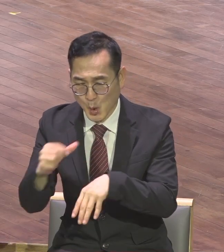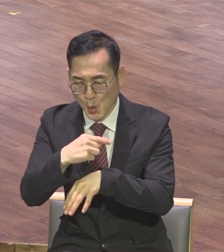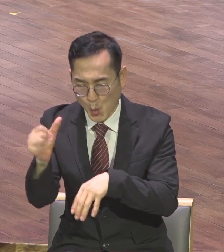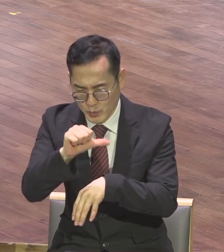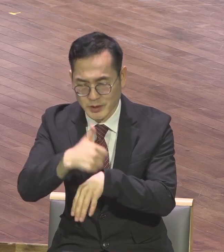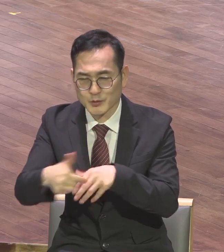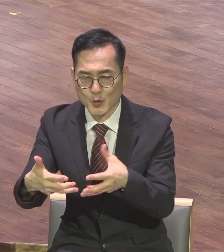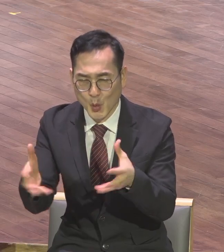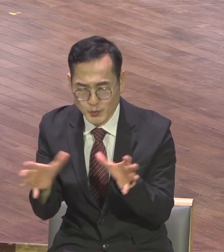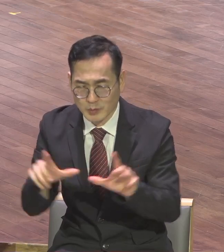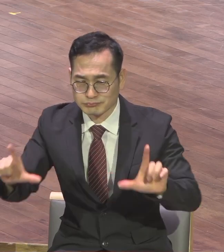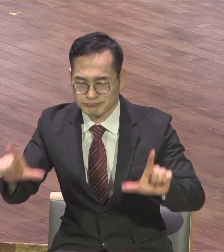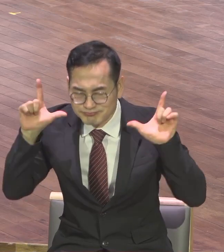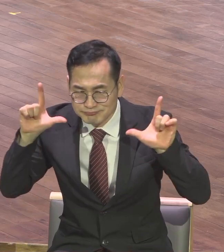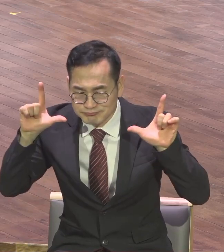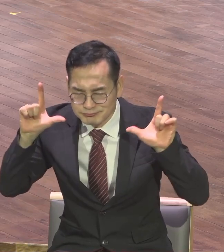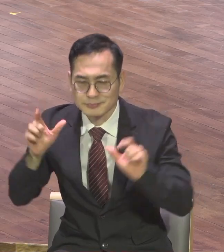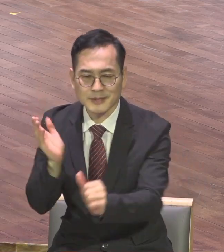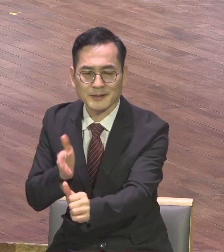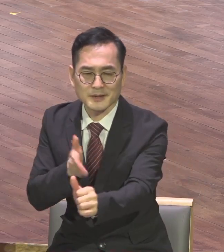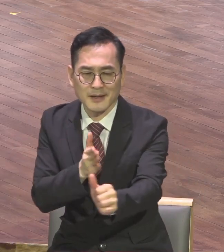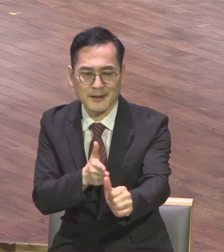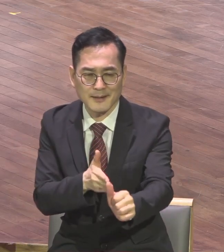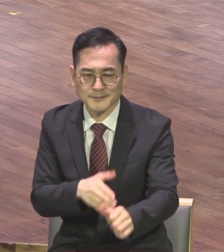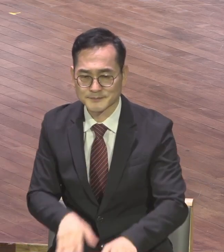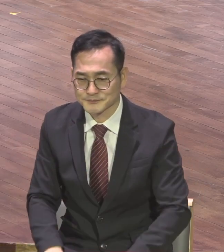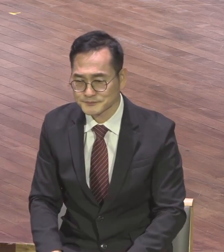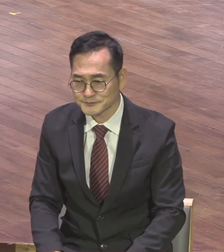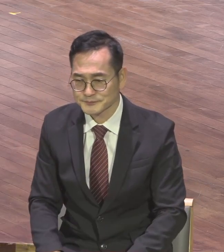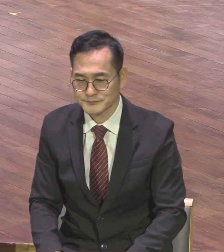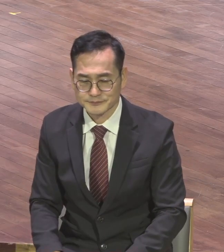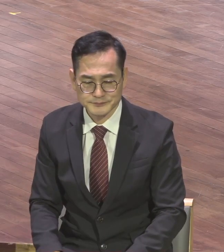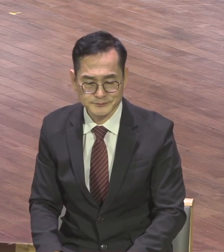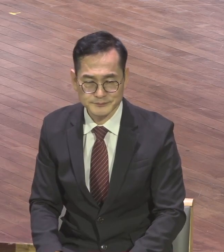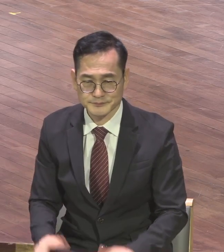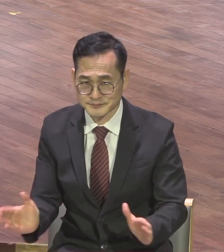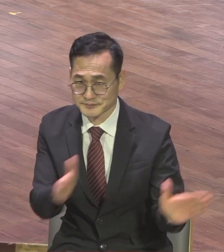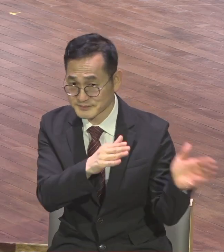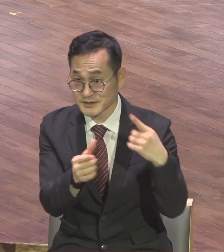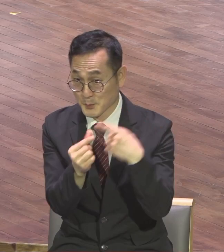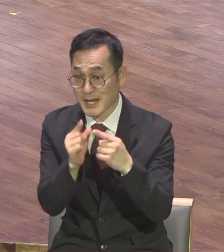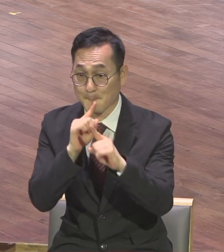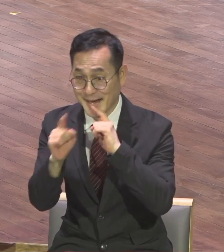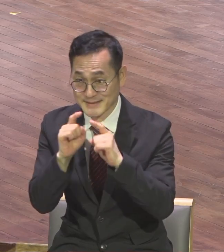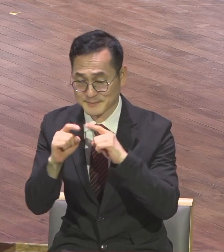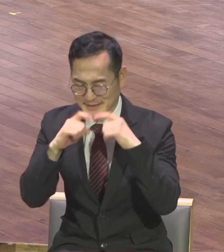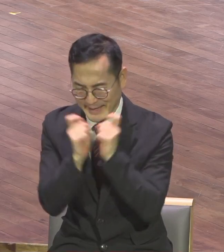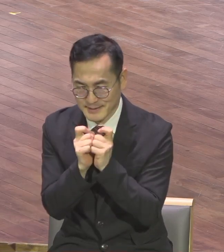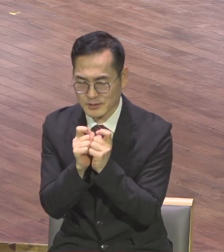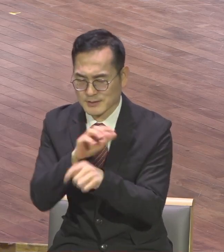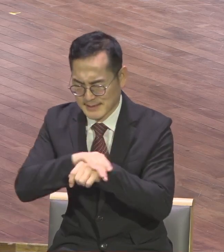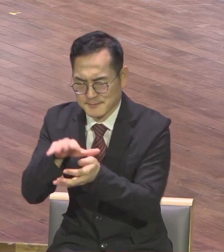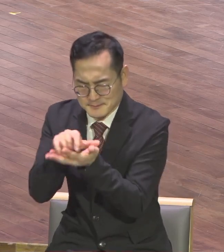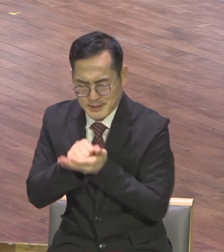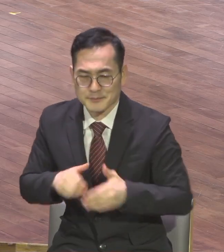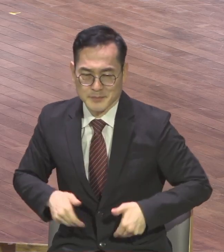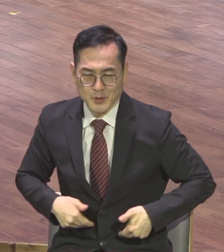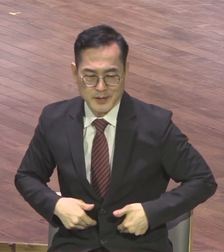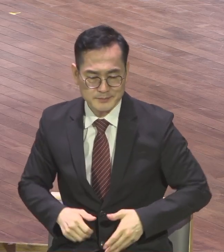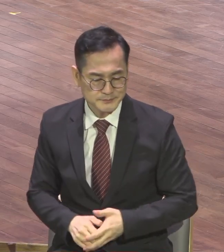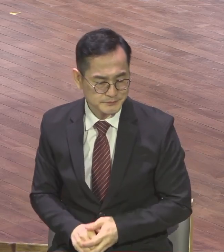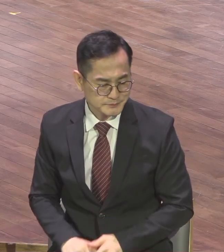주님으로 축복합니다. 그럼 첫째로 말씀에 개인합니다. 자, 1절 봅니다. 그들이